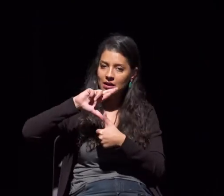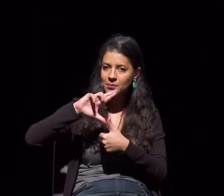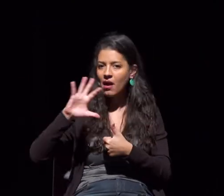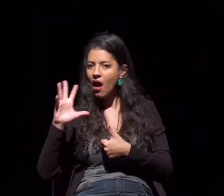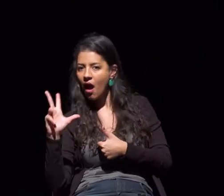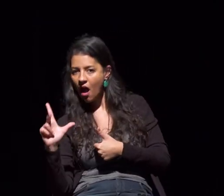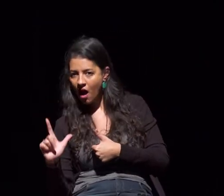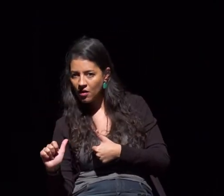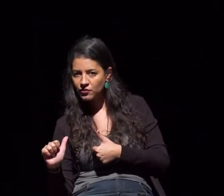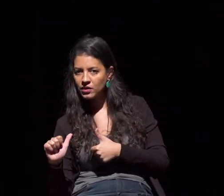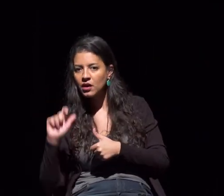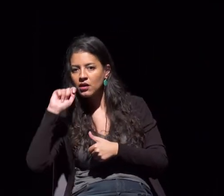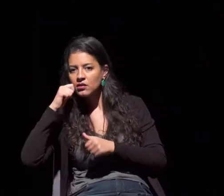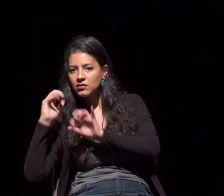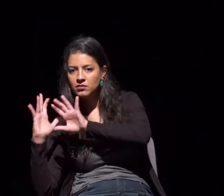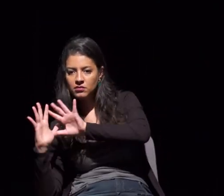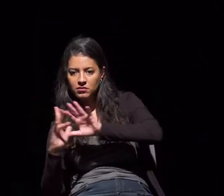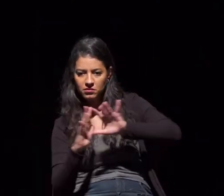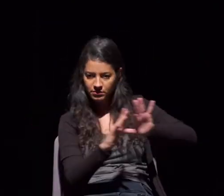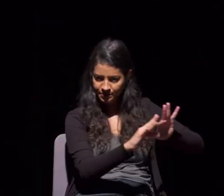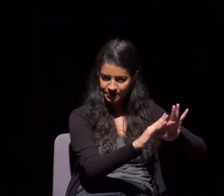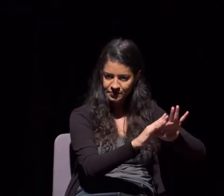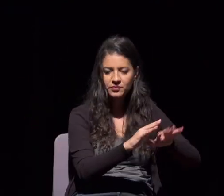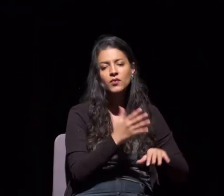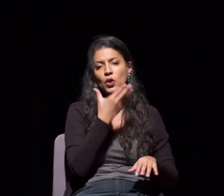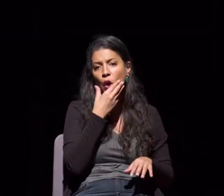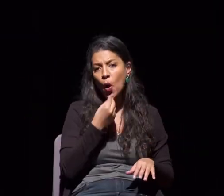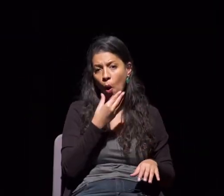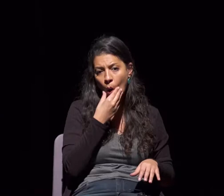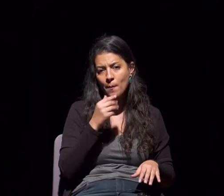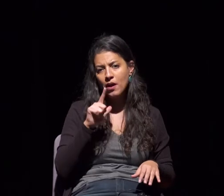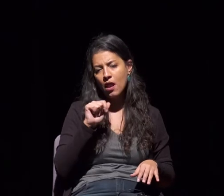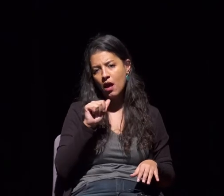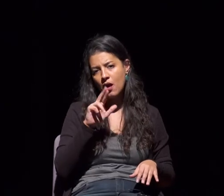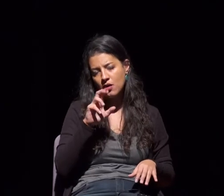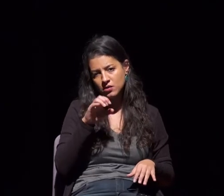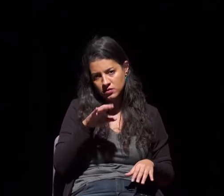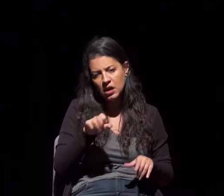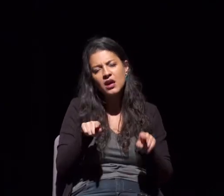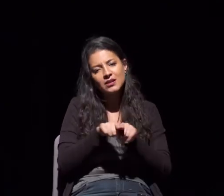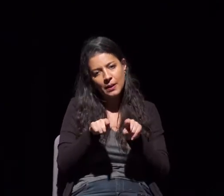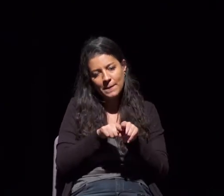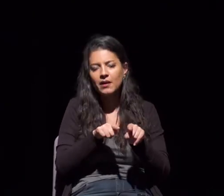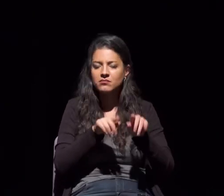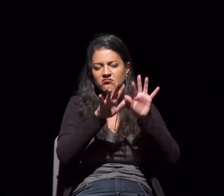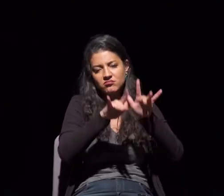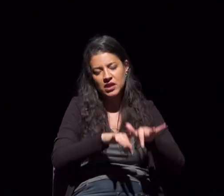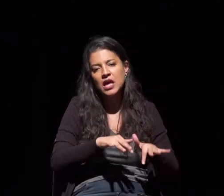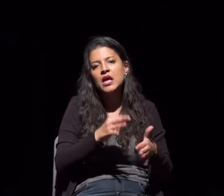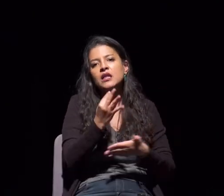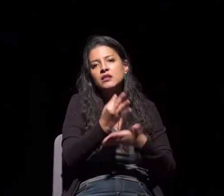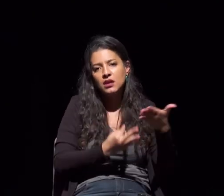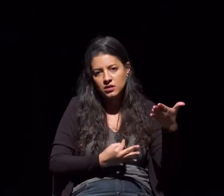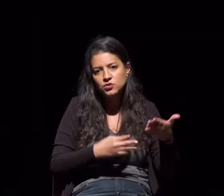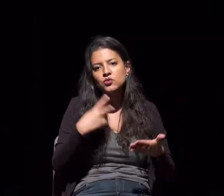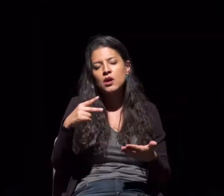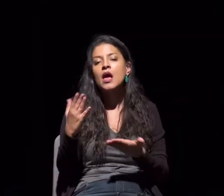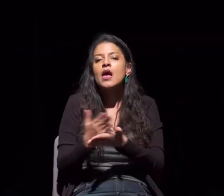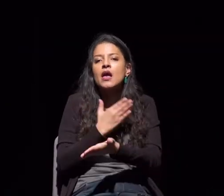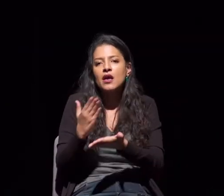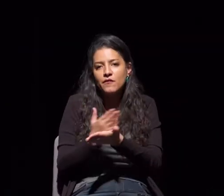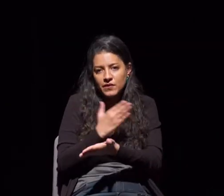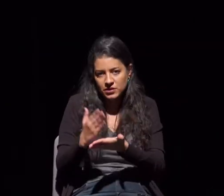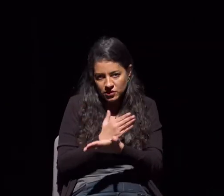identidade e arquivos ocultos. Lawrence também atuou como ensaísta para a publicação Pictures from Paradise, A Survey of Contemporary